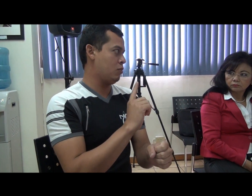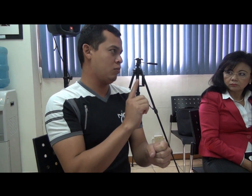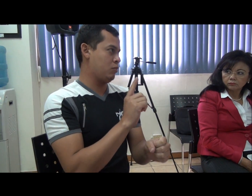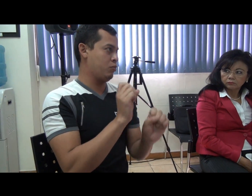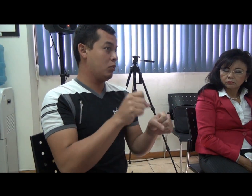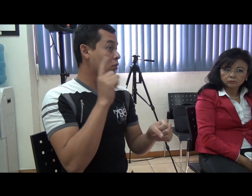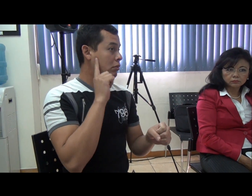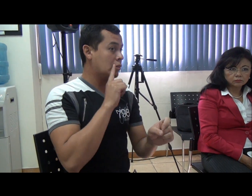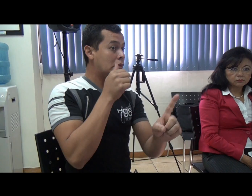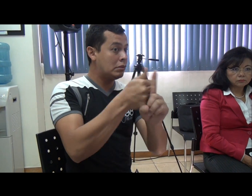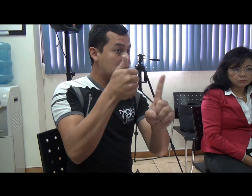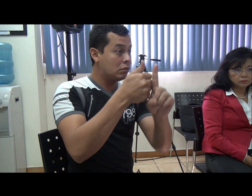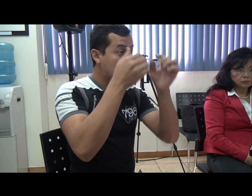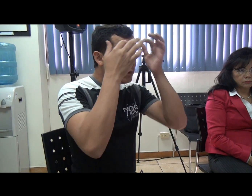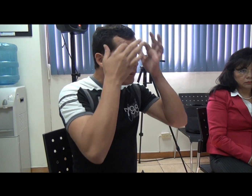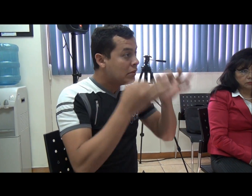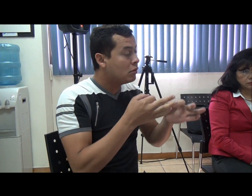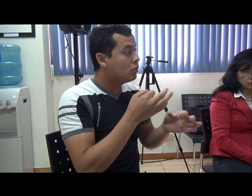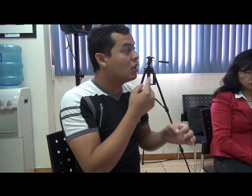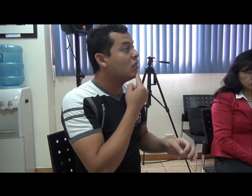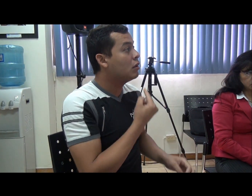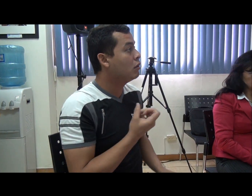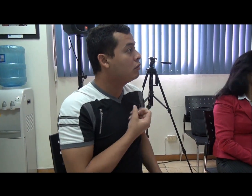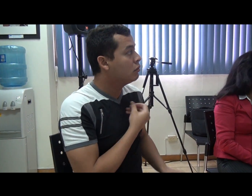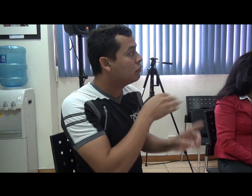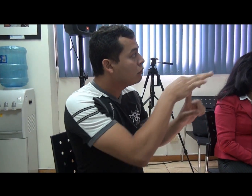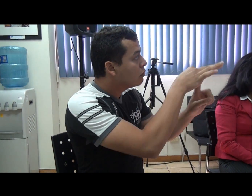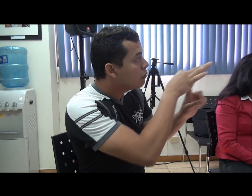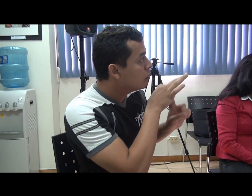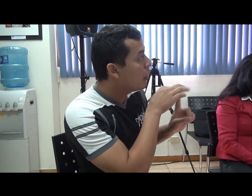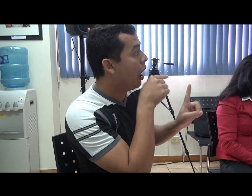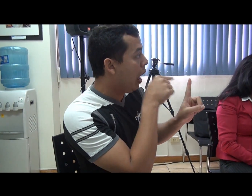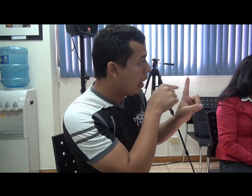persona intérprete y ellos hacen también como